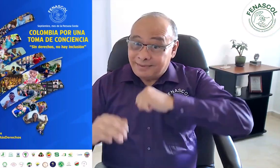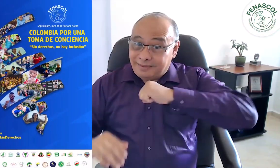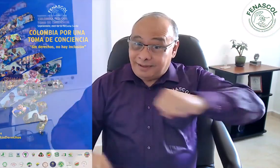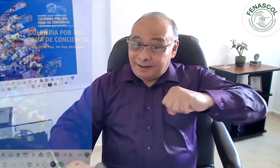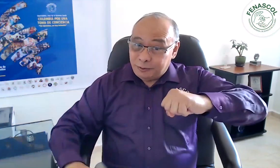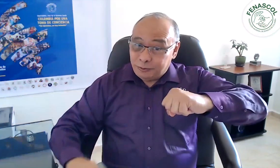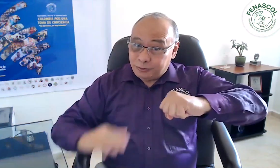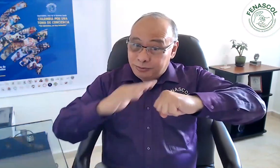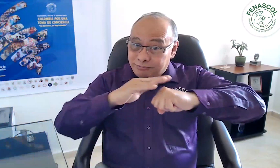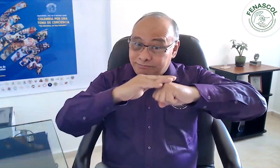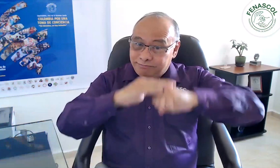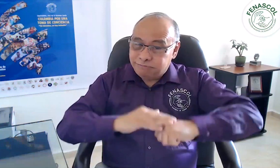¿Lo ven?